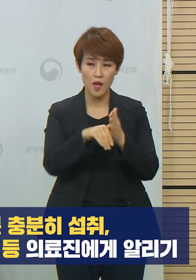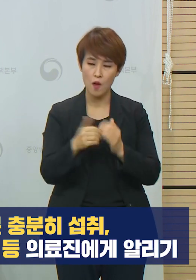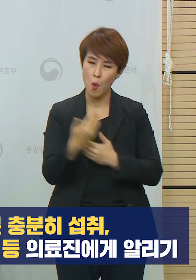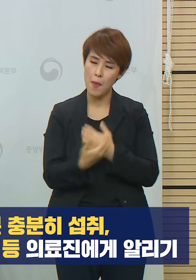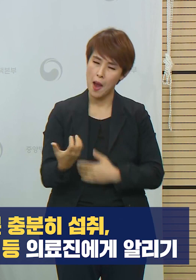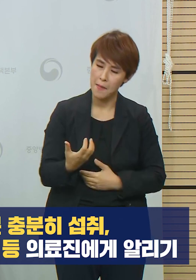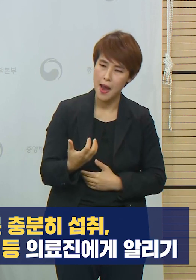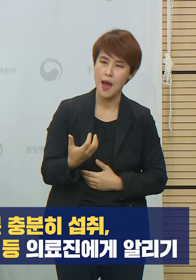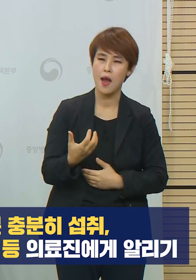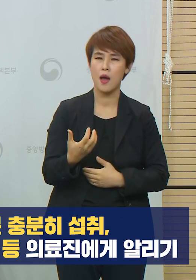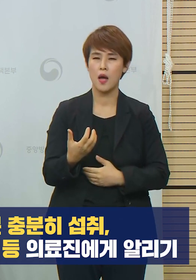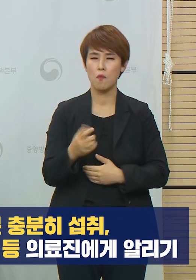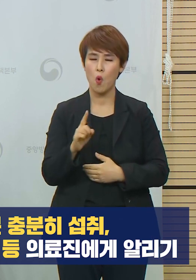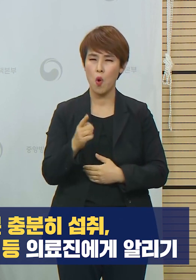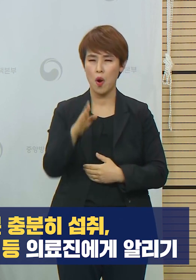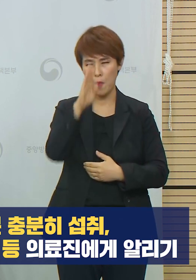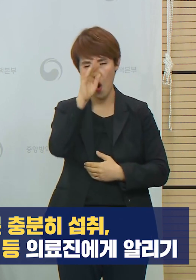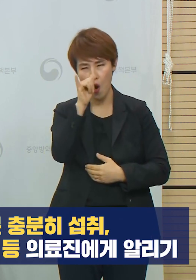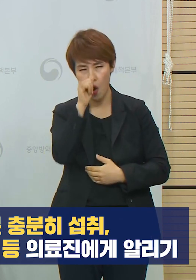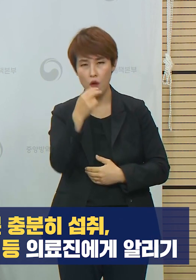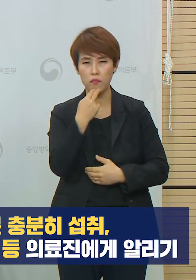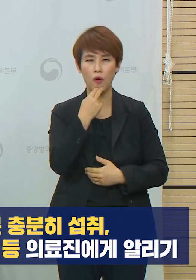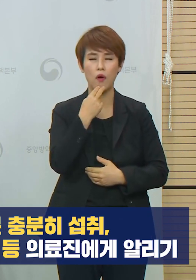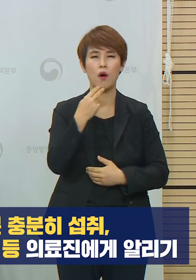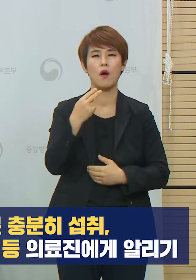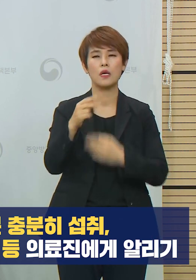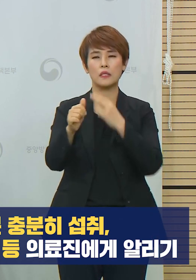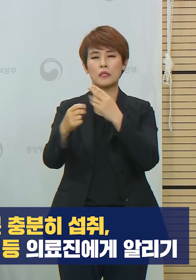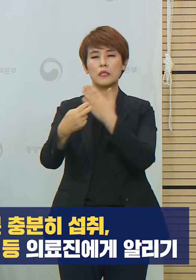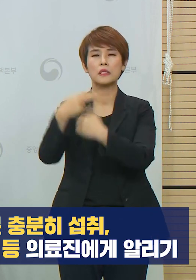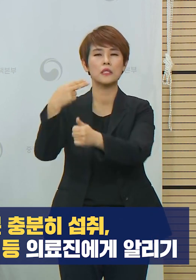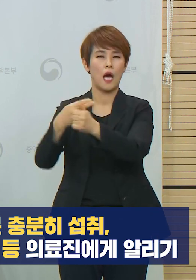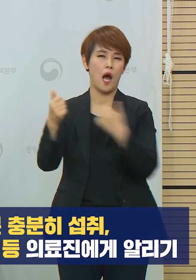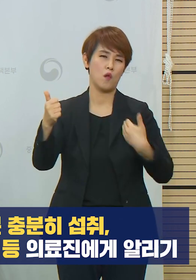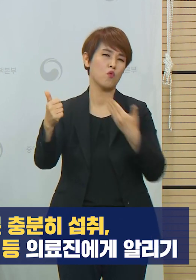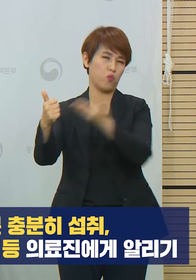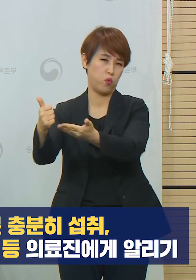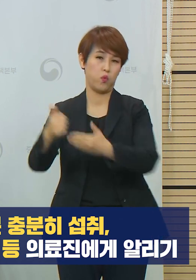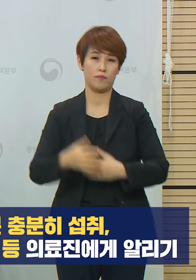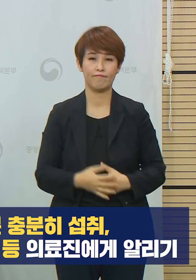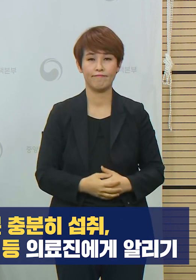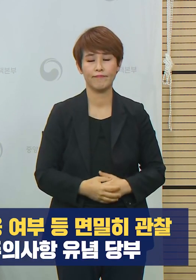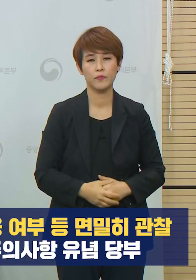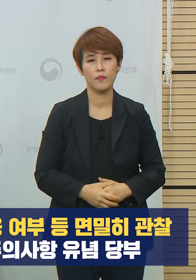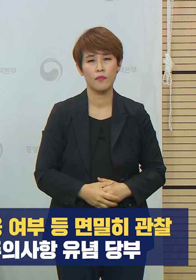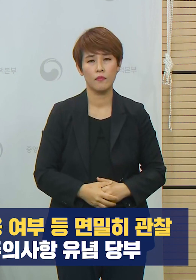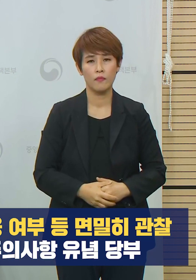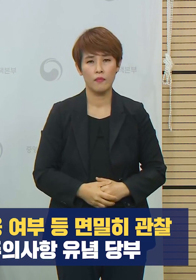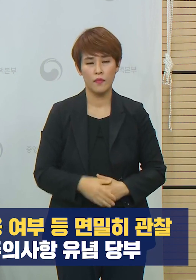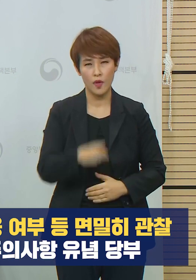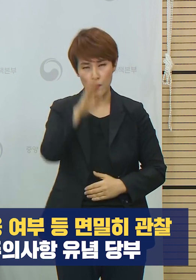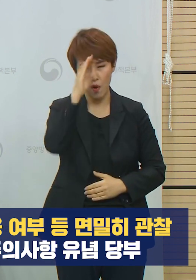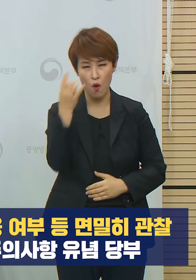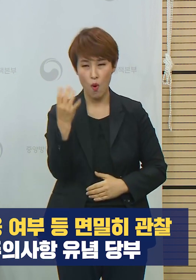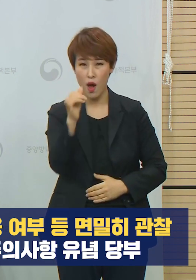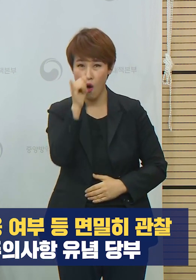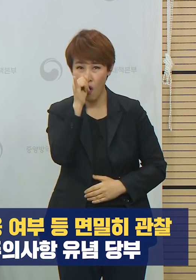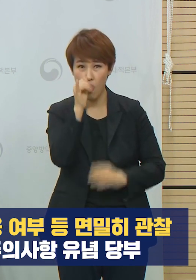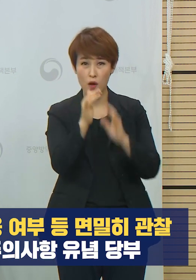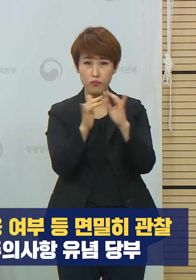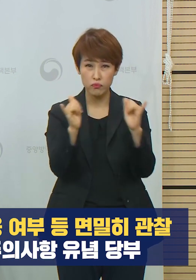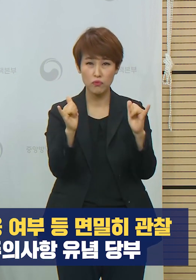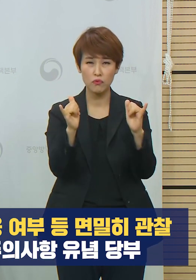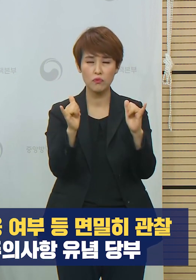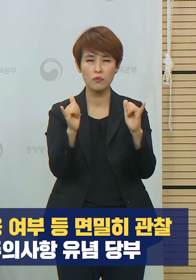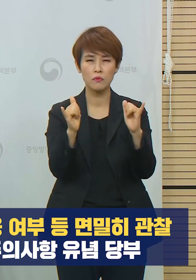있거나 평소에 앓고 있는 만성질환 등을 의료진에게 알려주시기를 바랍니다. 특히 만성질환이 있으신